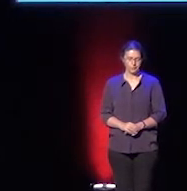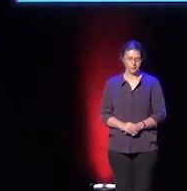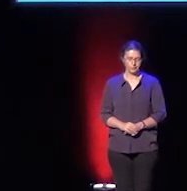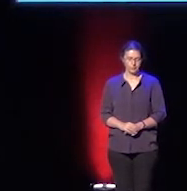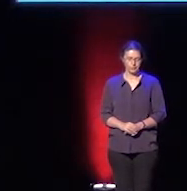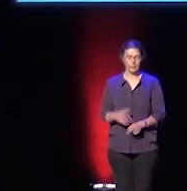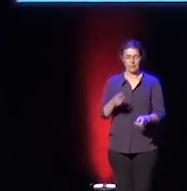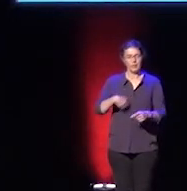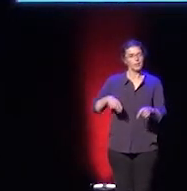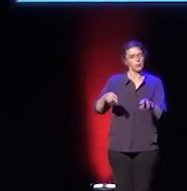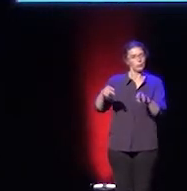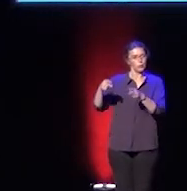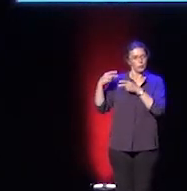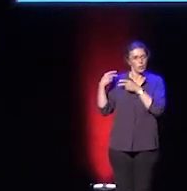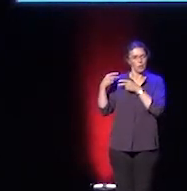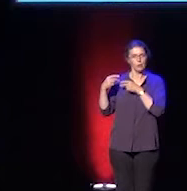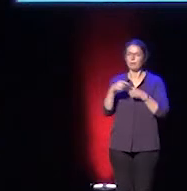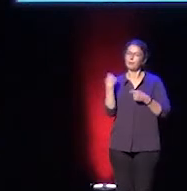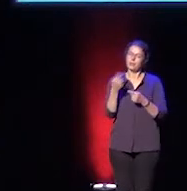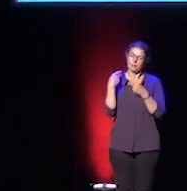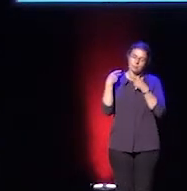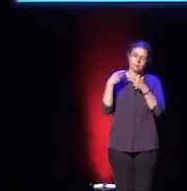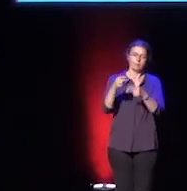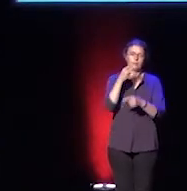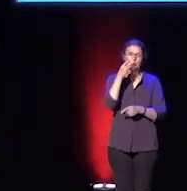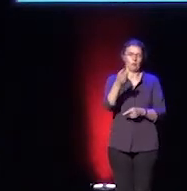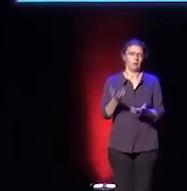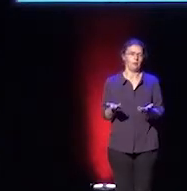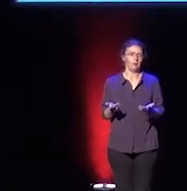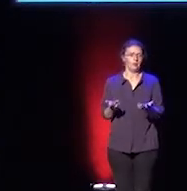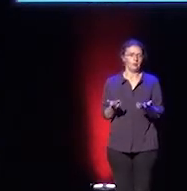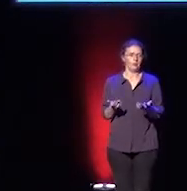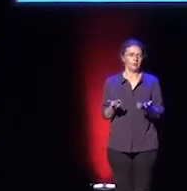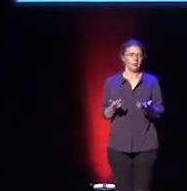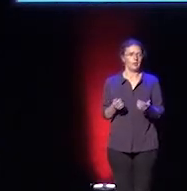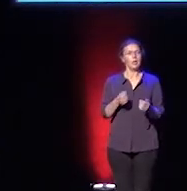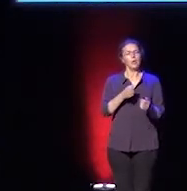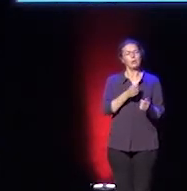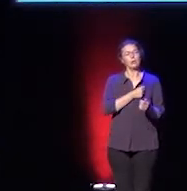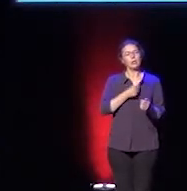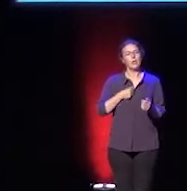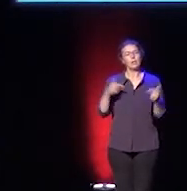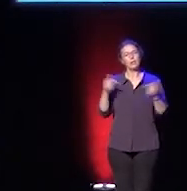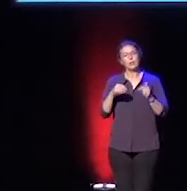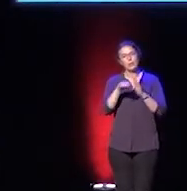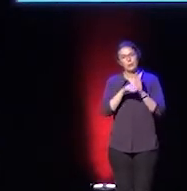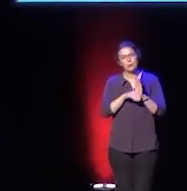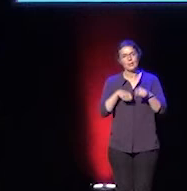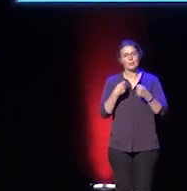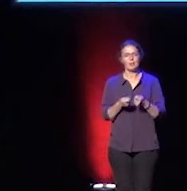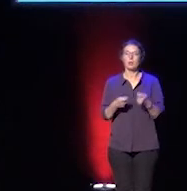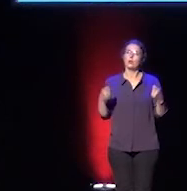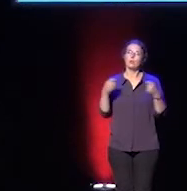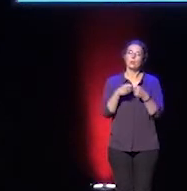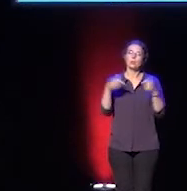Wir schauen zurück und wir schauen nach vorne. Ich habe das Soldatenversorgungsgesetz erwähnt, das